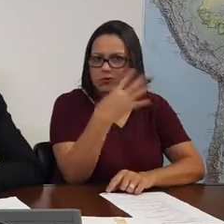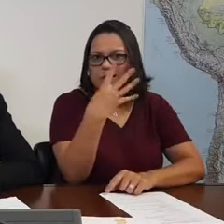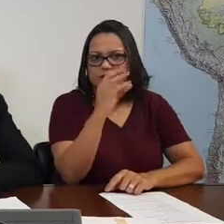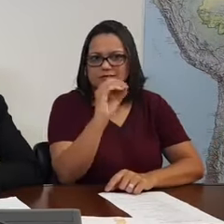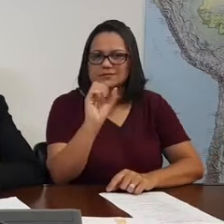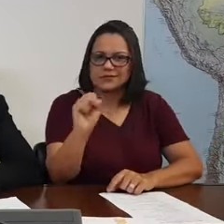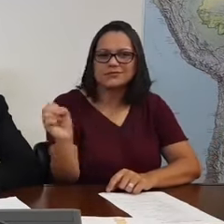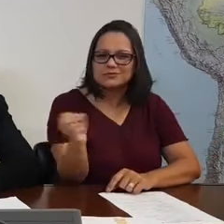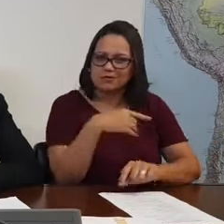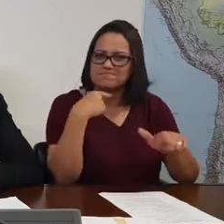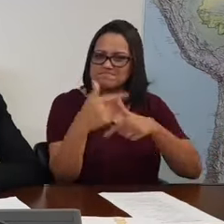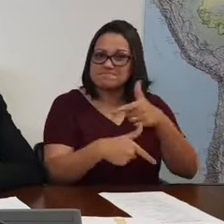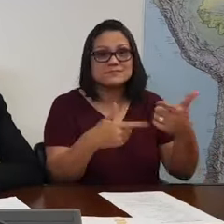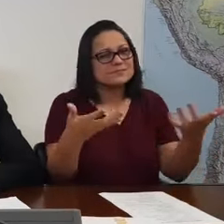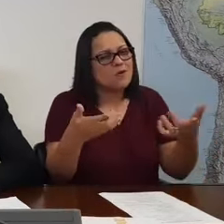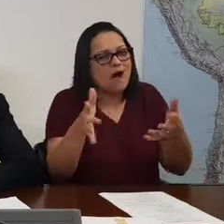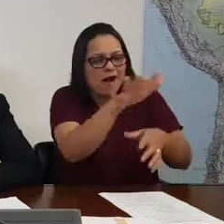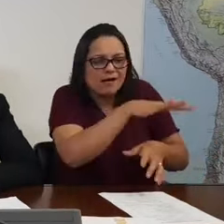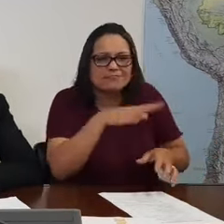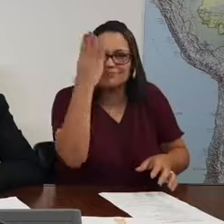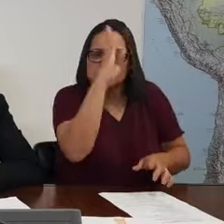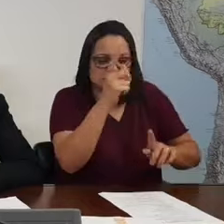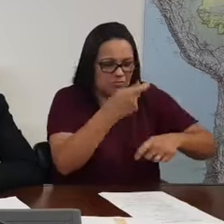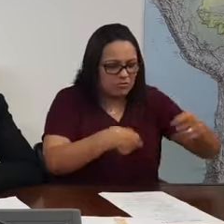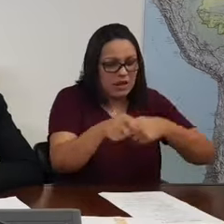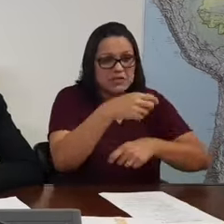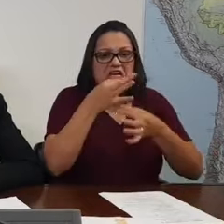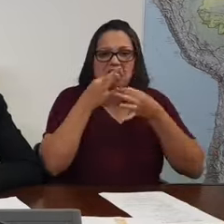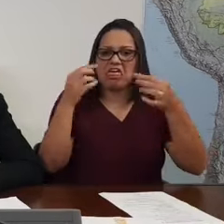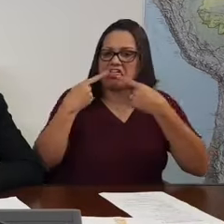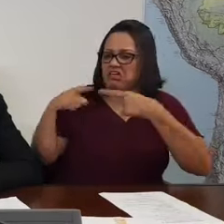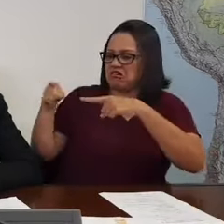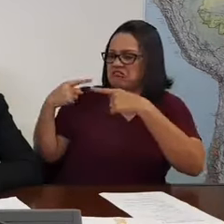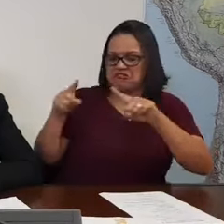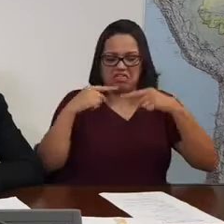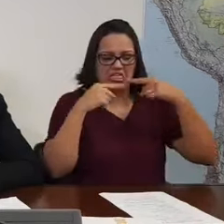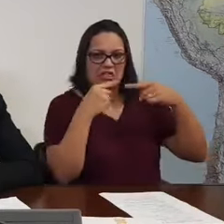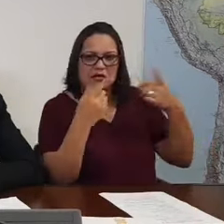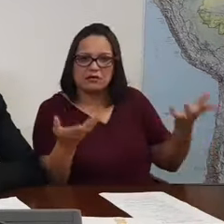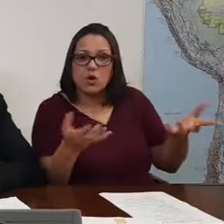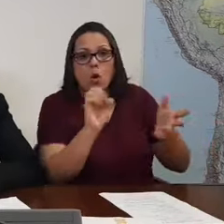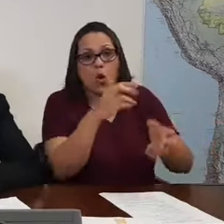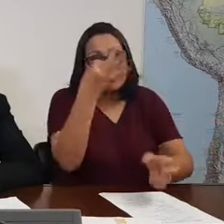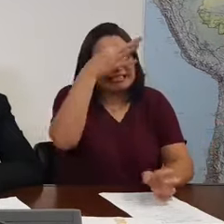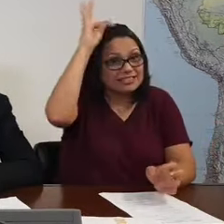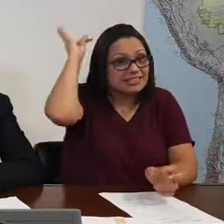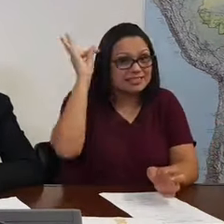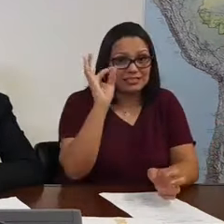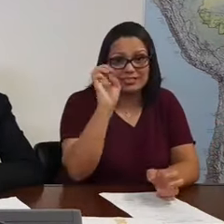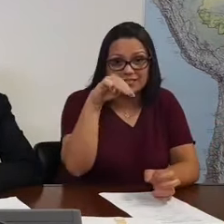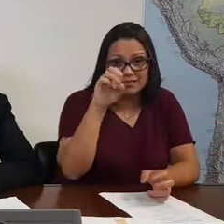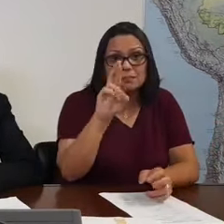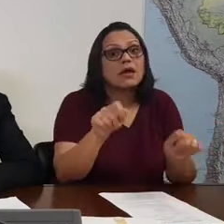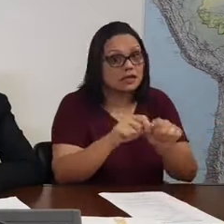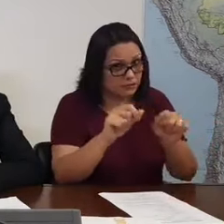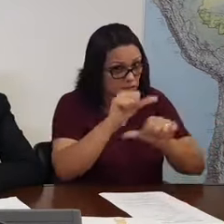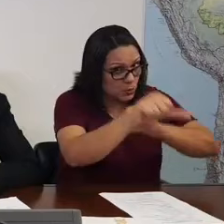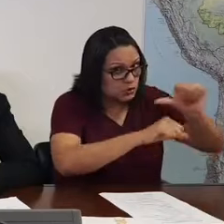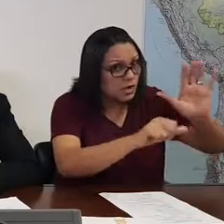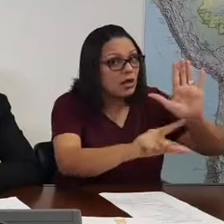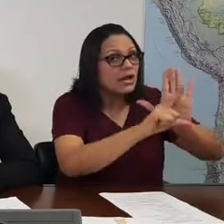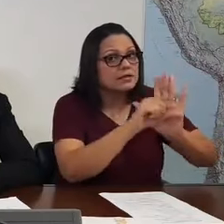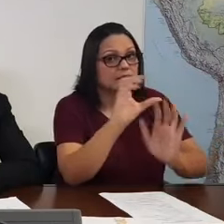novos empregos. É sinal da economia vai reagindo. O pessoal me critica muitas vezes, né? Ou critica o governo Michel Temer, que ele fez uma reforma da CLT.